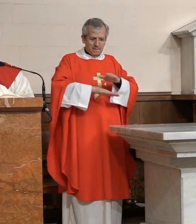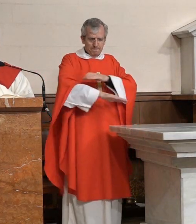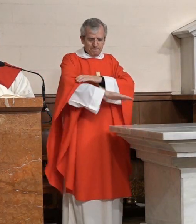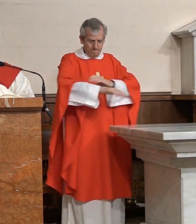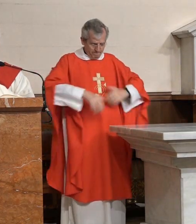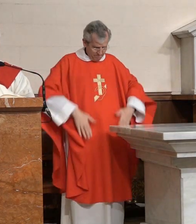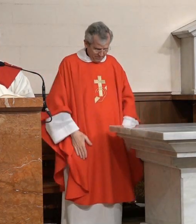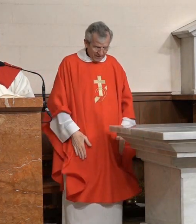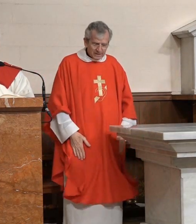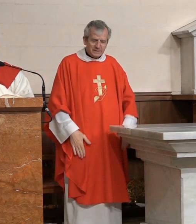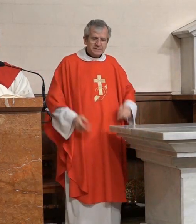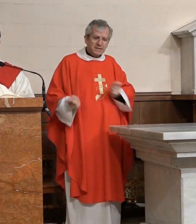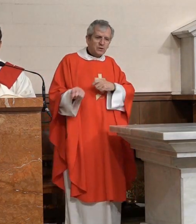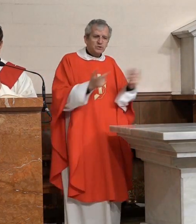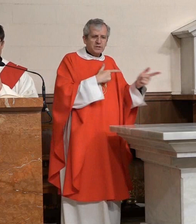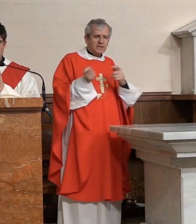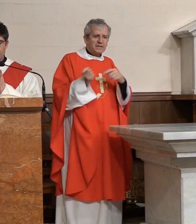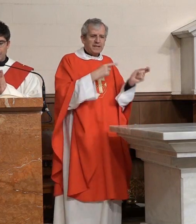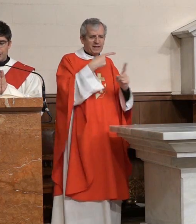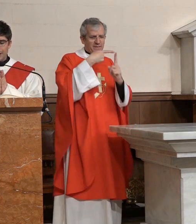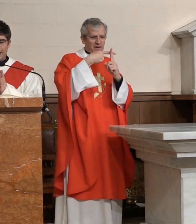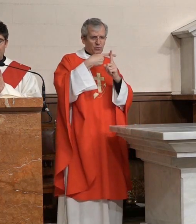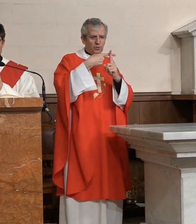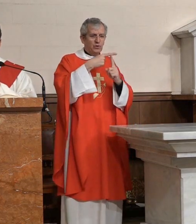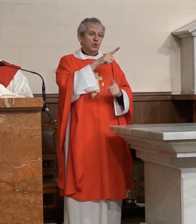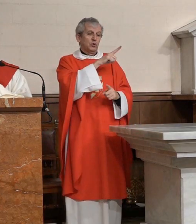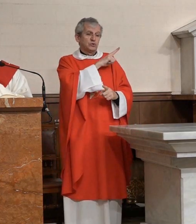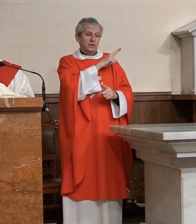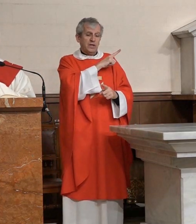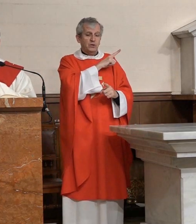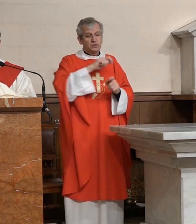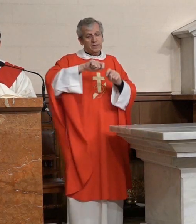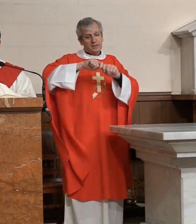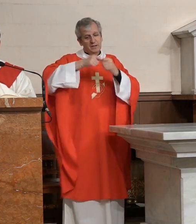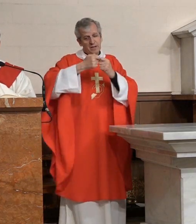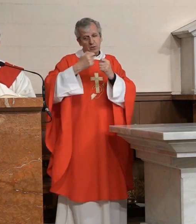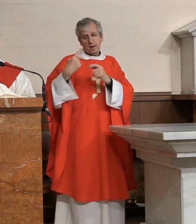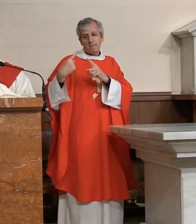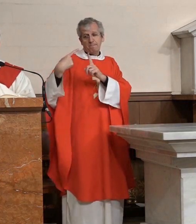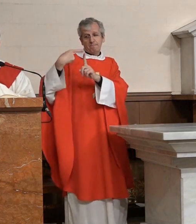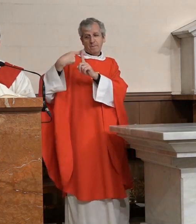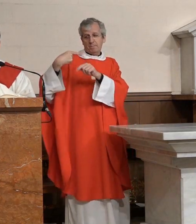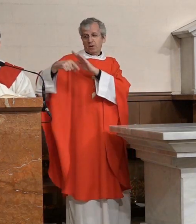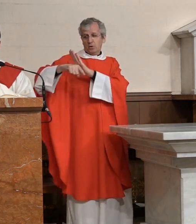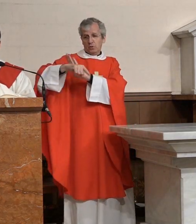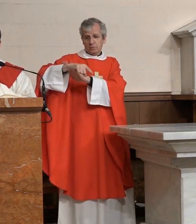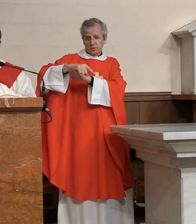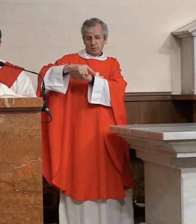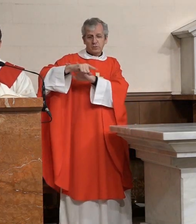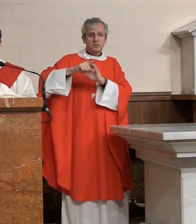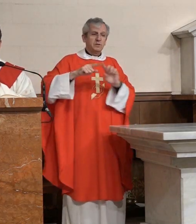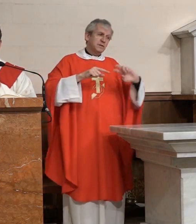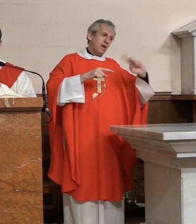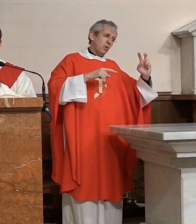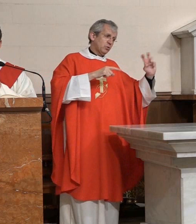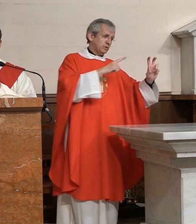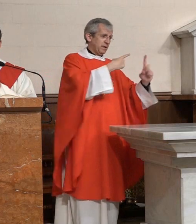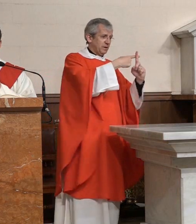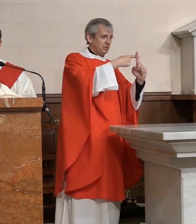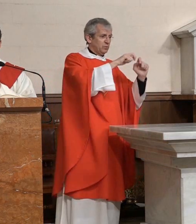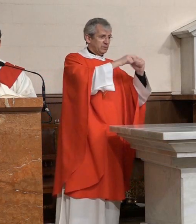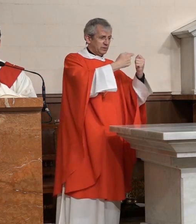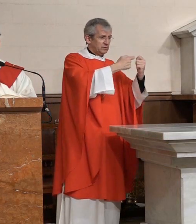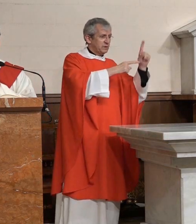quitaran. Fueron los soldados, le quebraron las piernas al primero y luego al otro que habían crucificado con